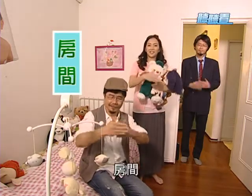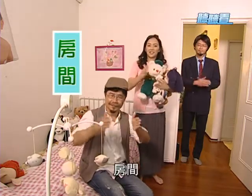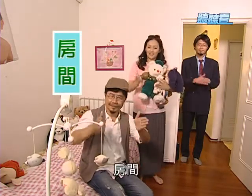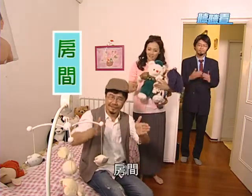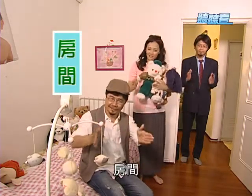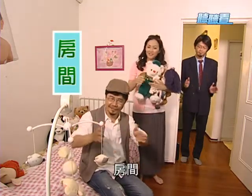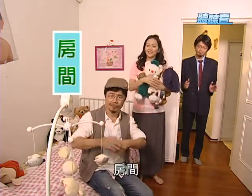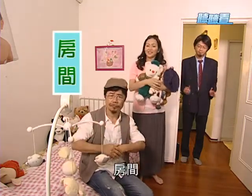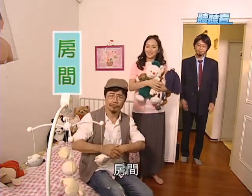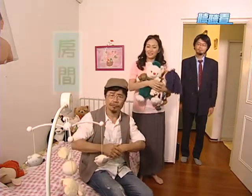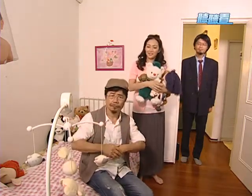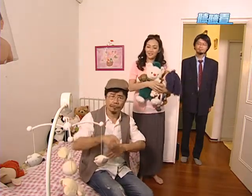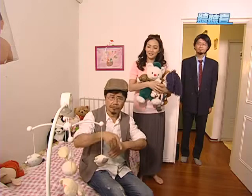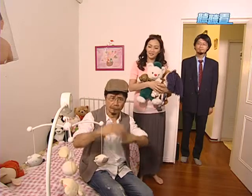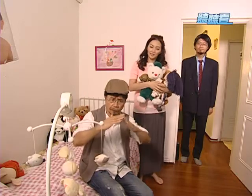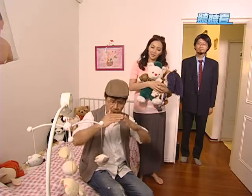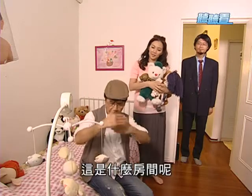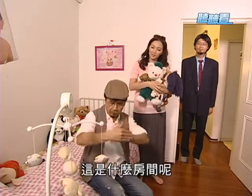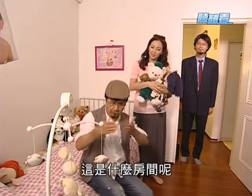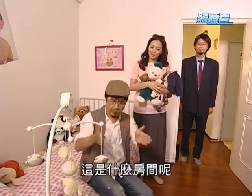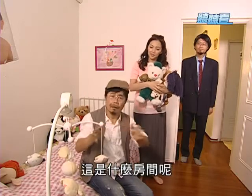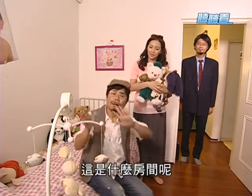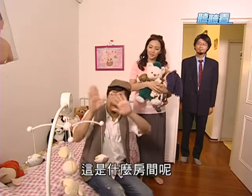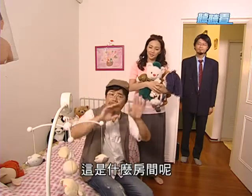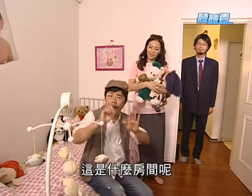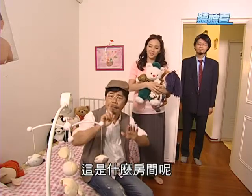房间， 这是什么房间呢？